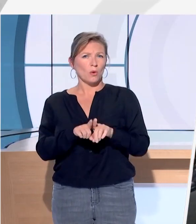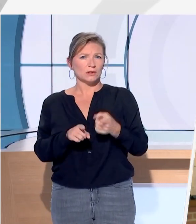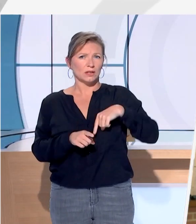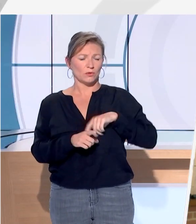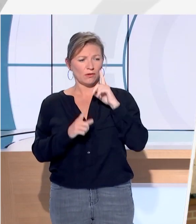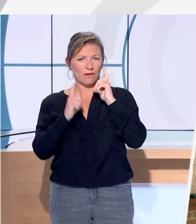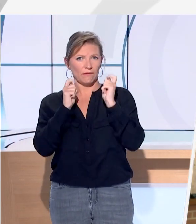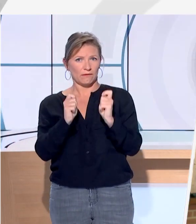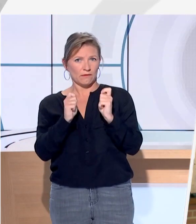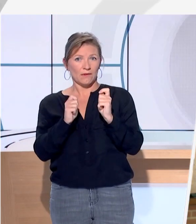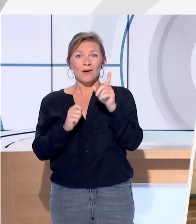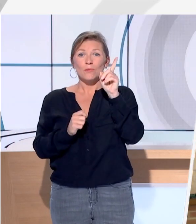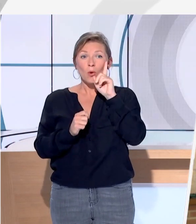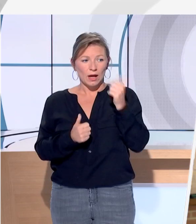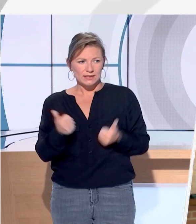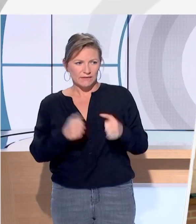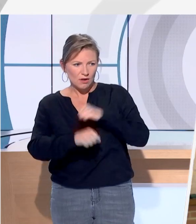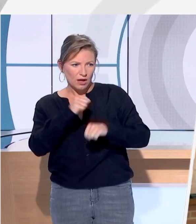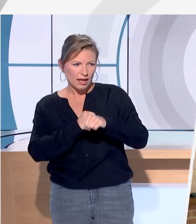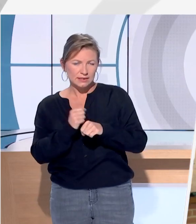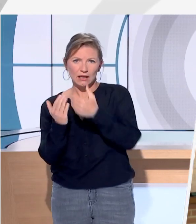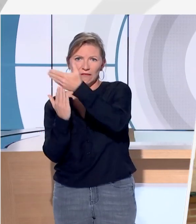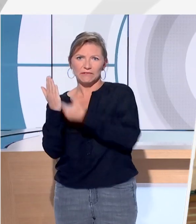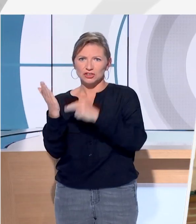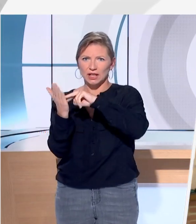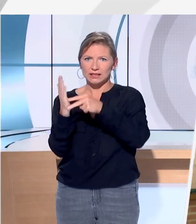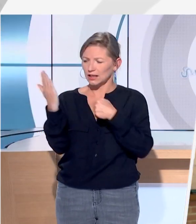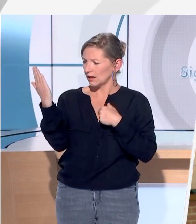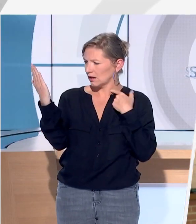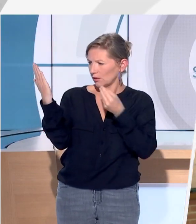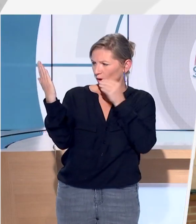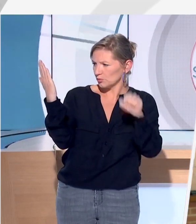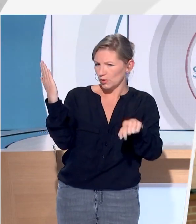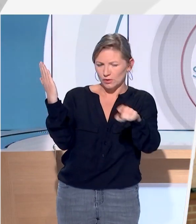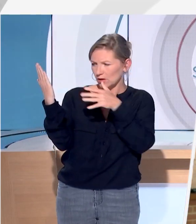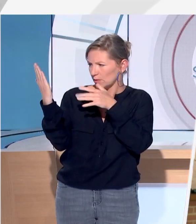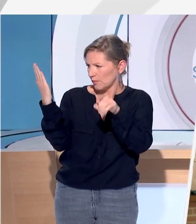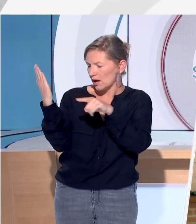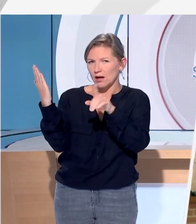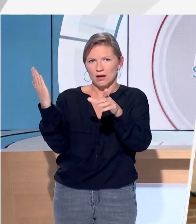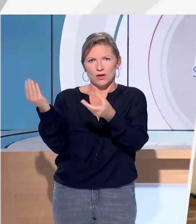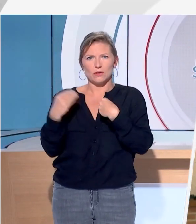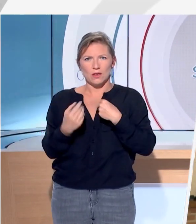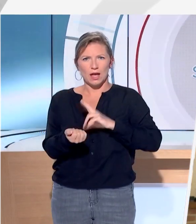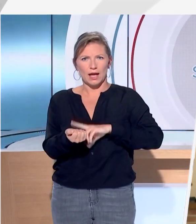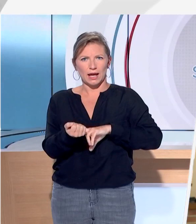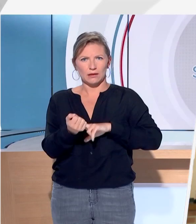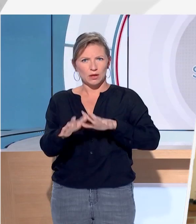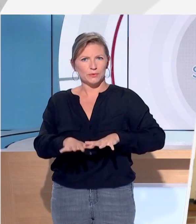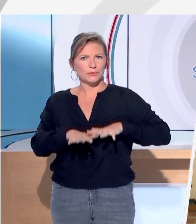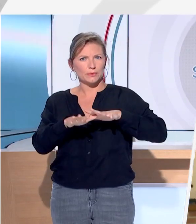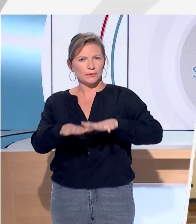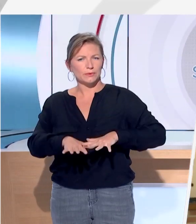vraiment très vigilant pour le service. Le temps de trouver sur les fiches techniques, savoir qui mange comment et tout ça, ça